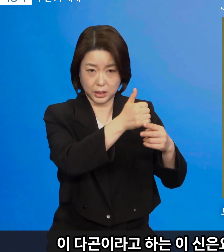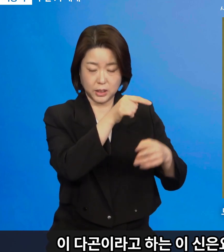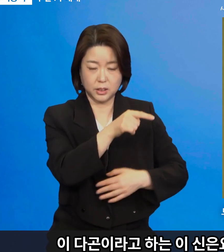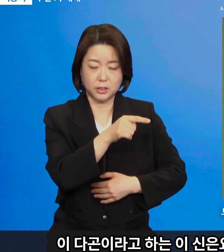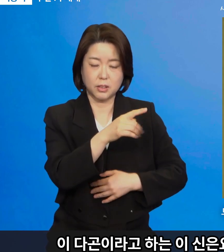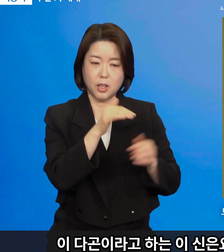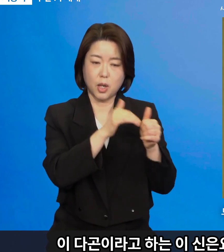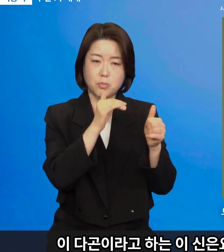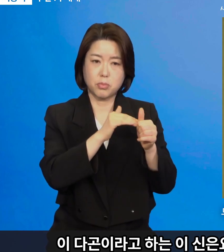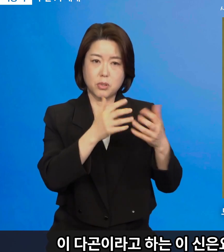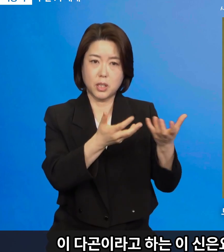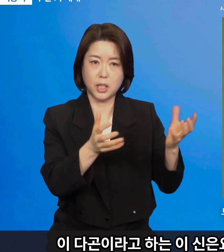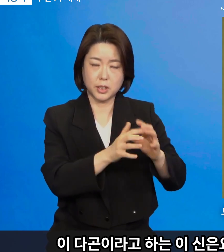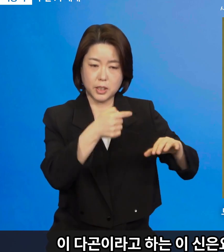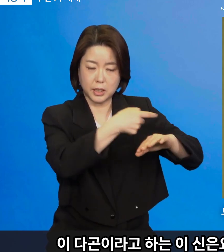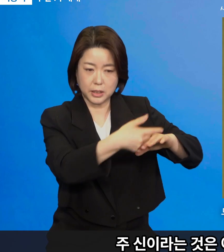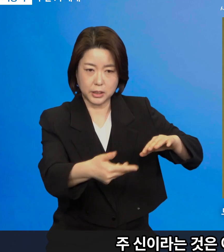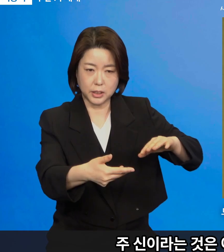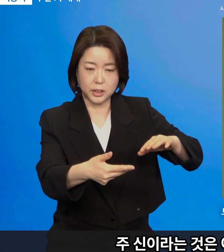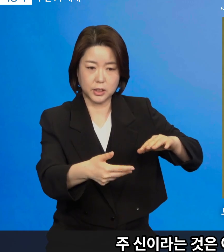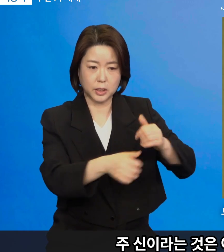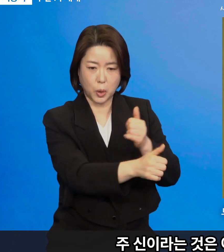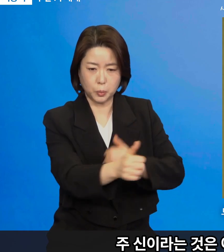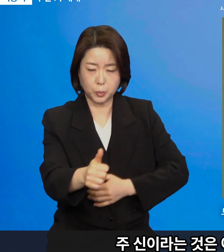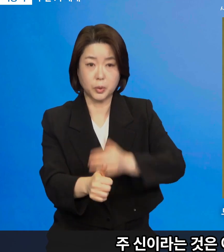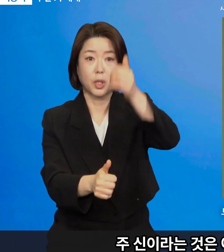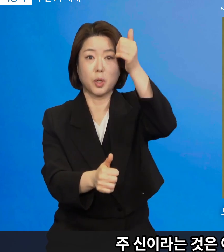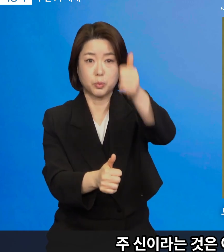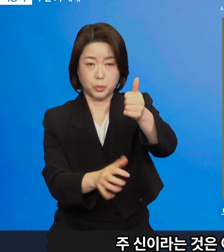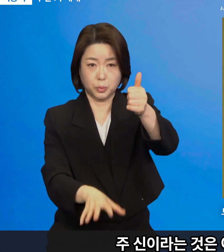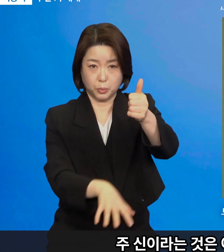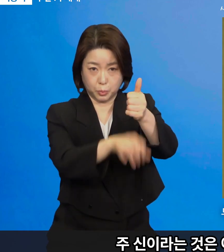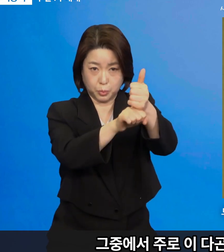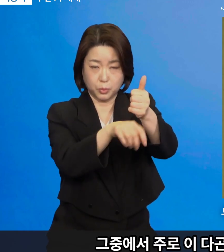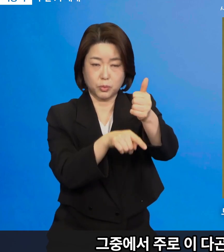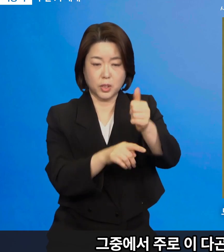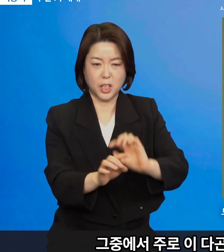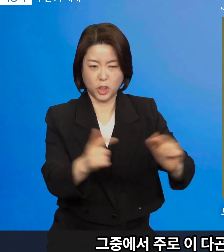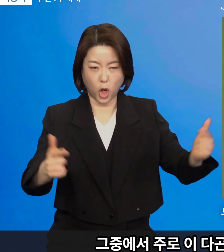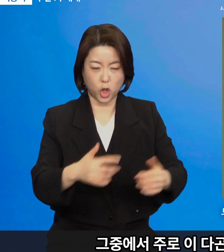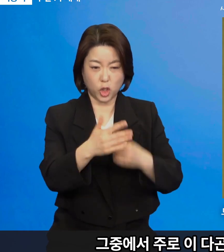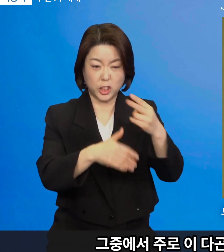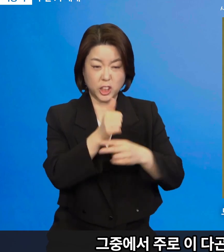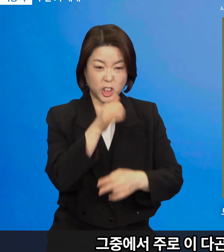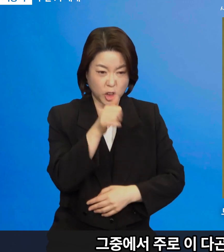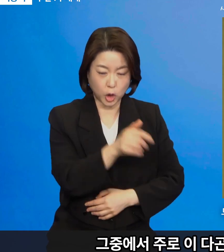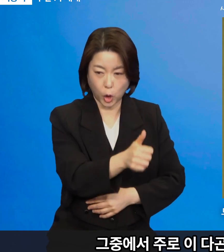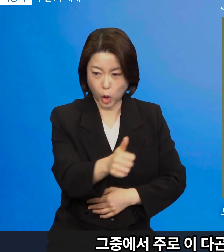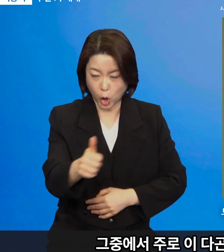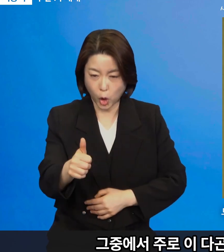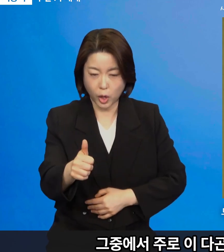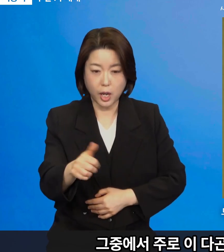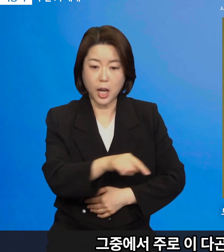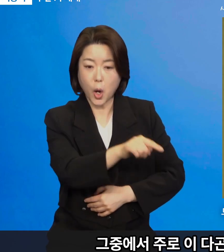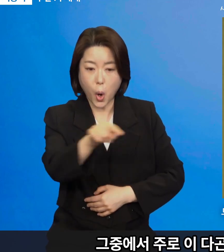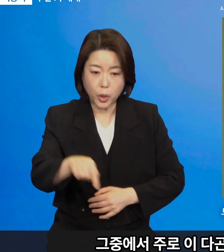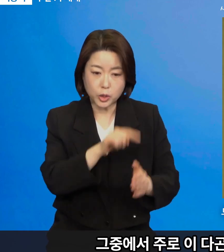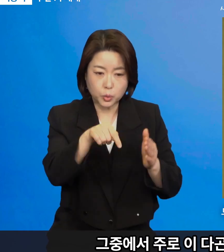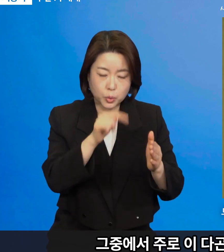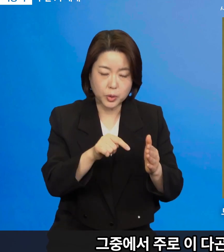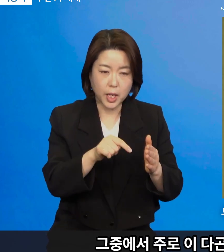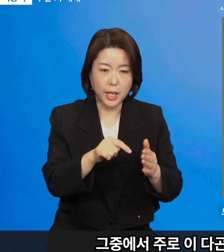블레셋 족속의 주신입니다. 주신이라는 것은 여러 신들이 있는데 그 중에서 주로 이 다곤 신을 섬긴다는